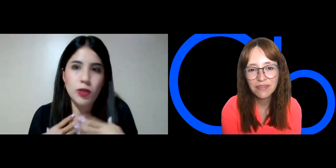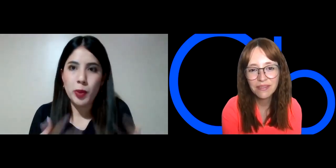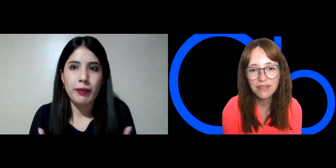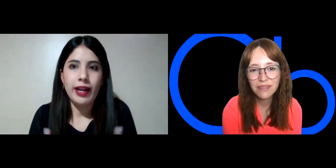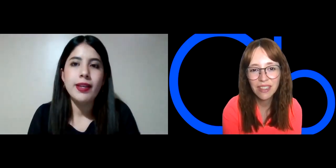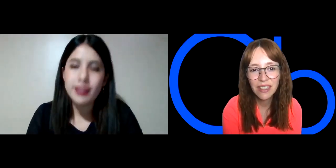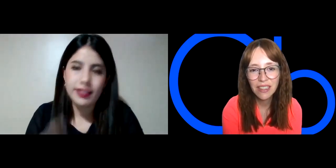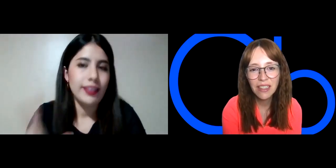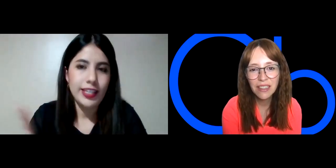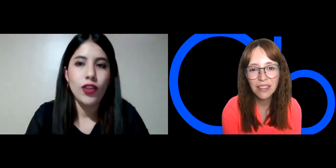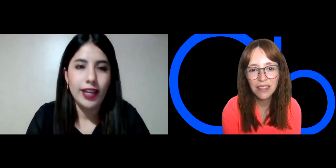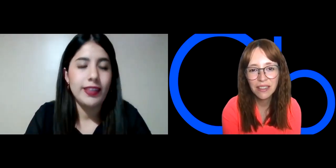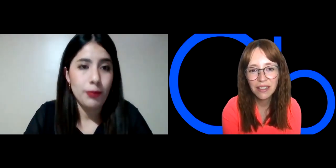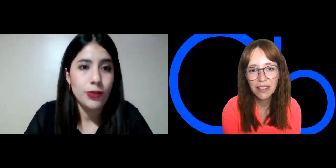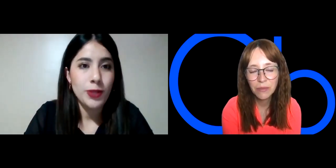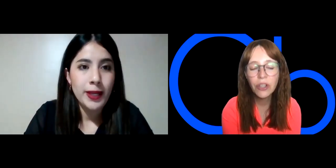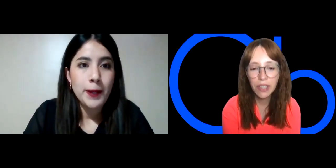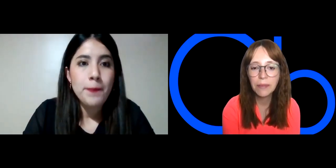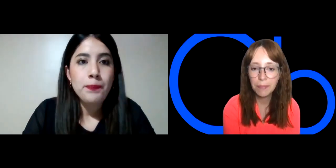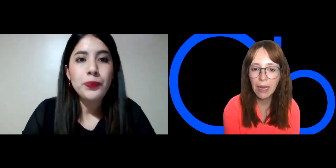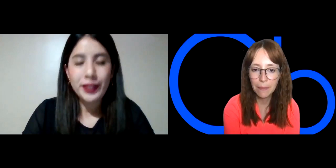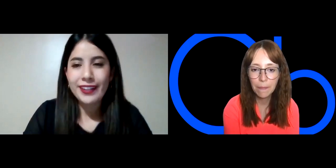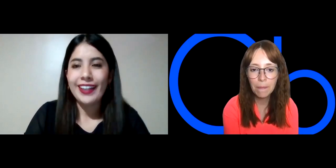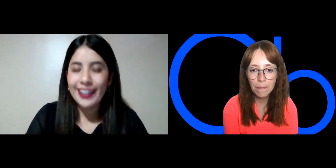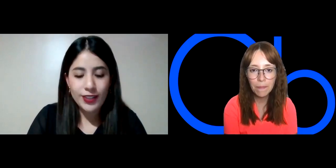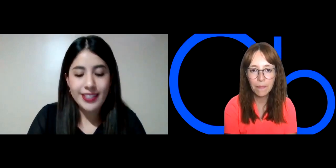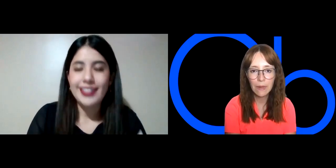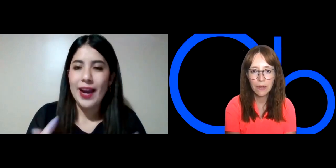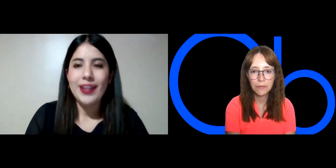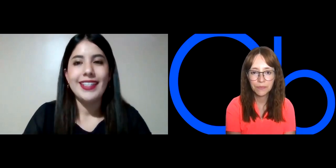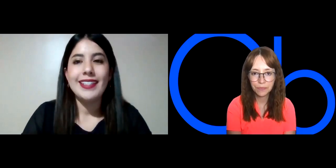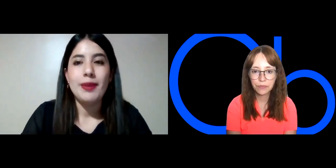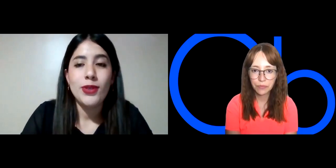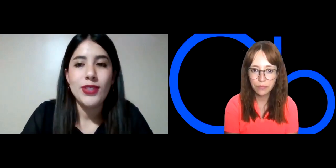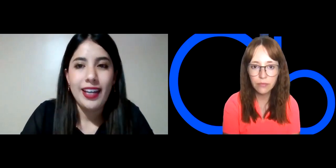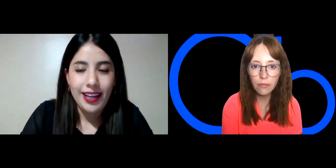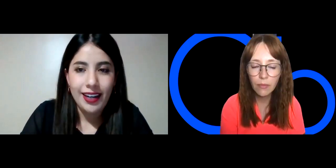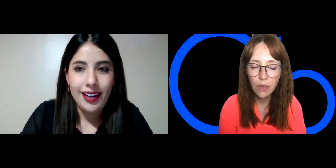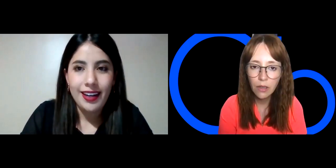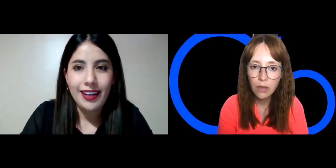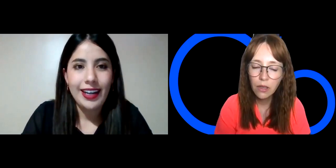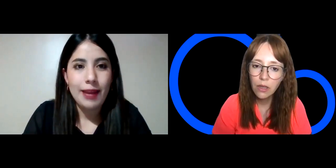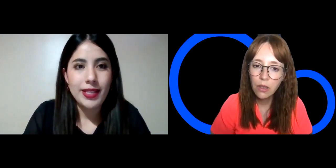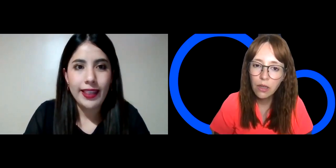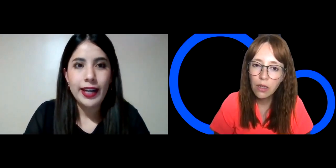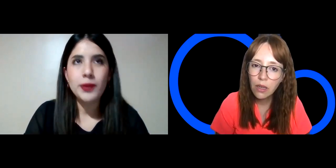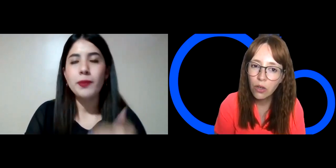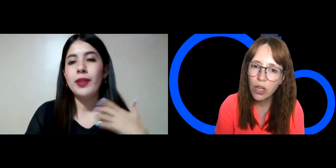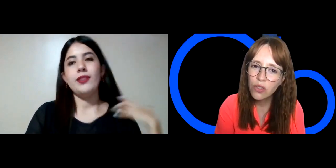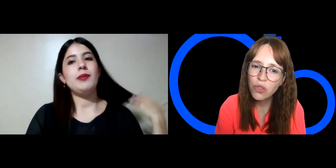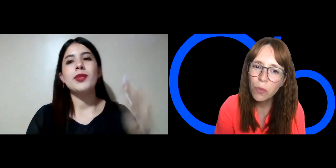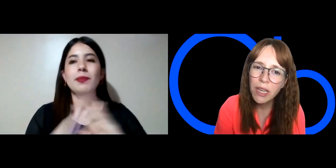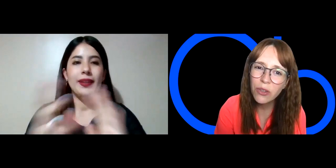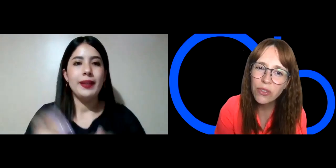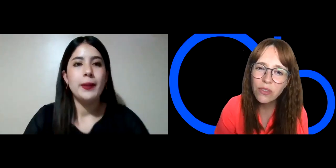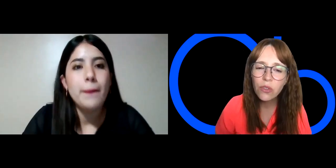sabemos por primera vez, sí lo deletreamos. Ok, va. Okay, entonces ya ahora sí que sabemos el abecedario, entonces Los